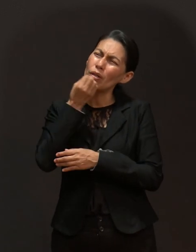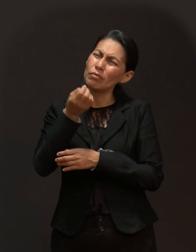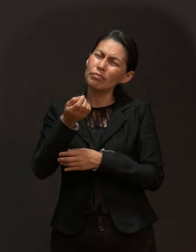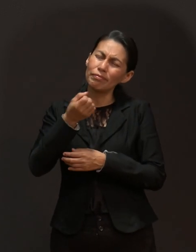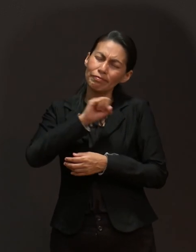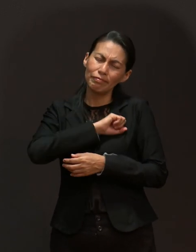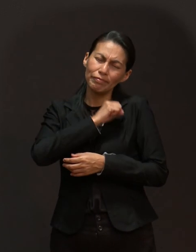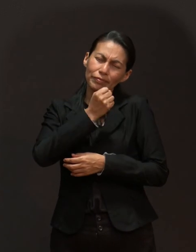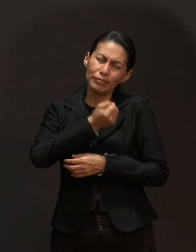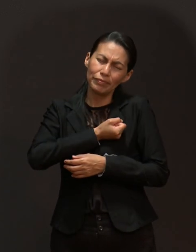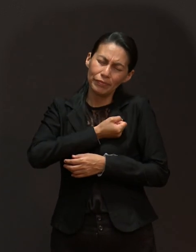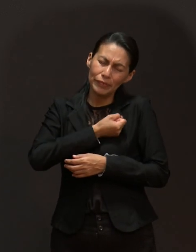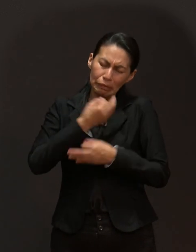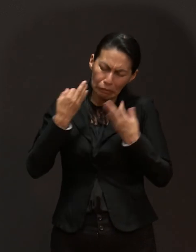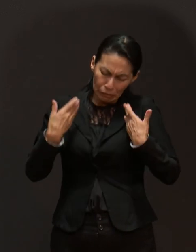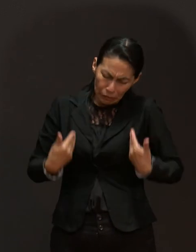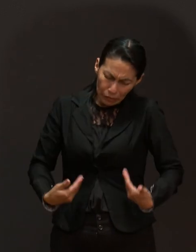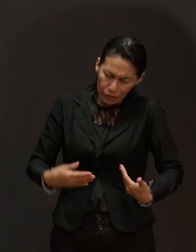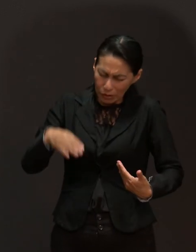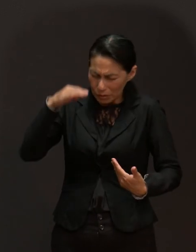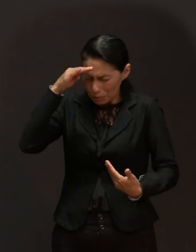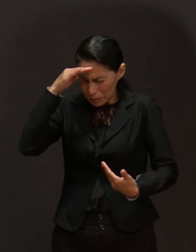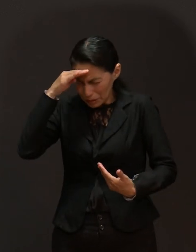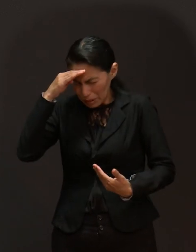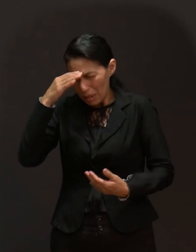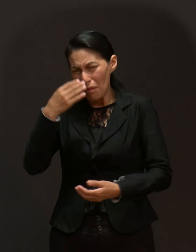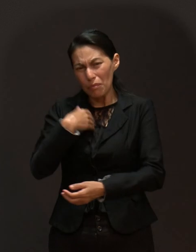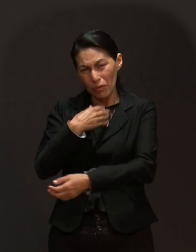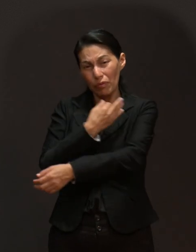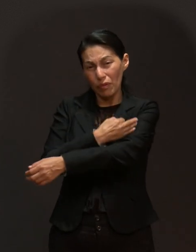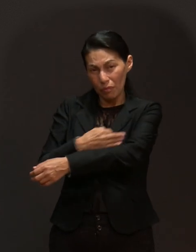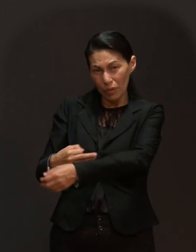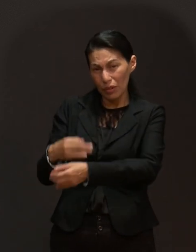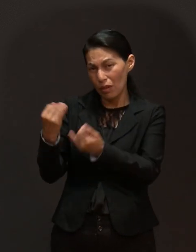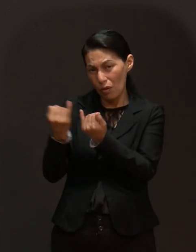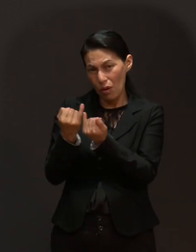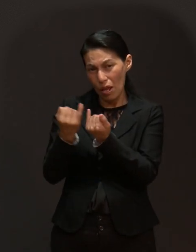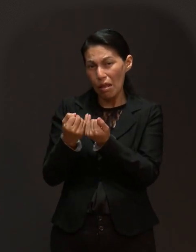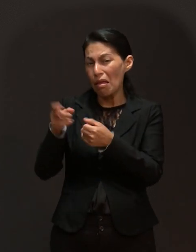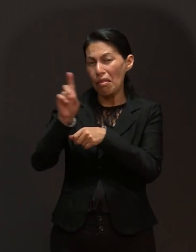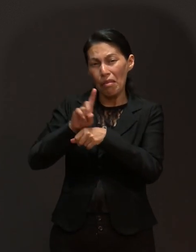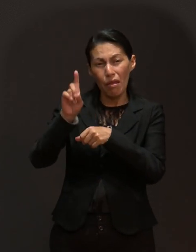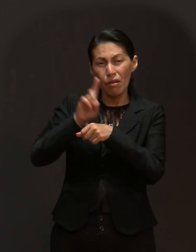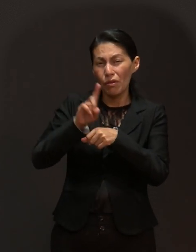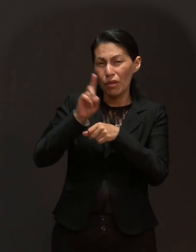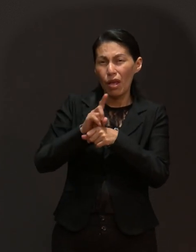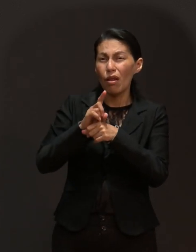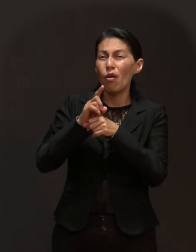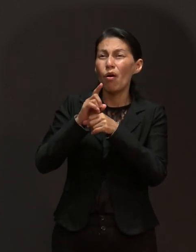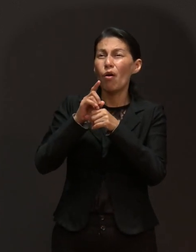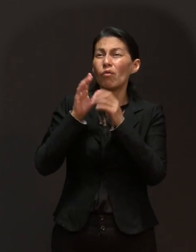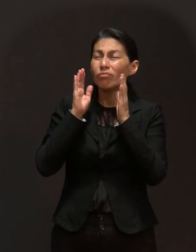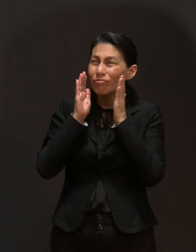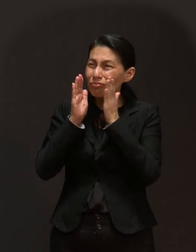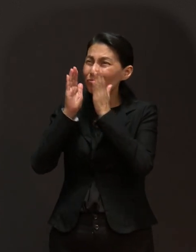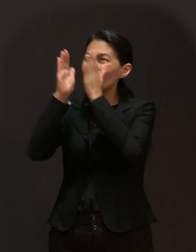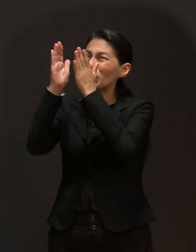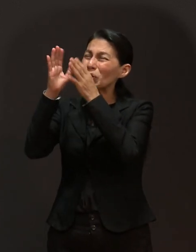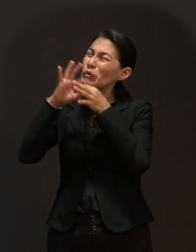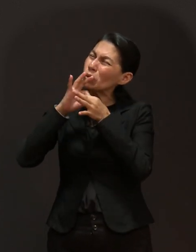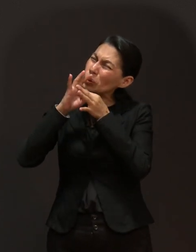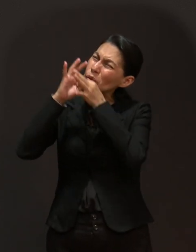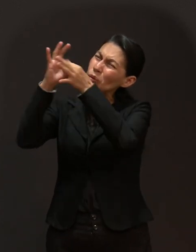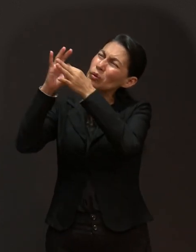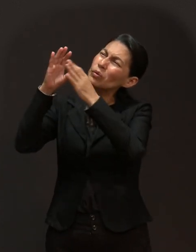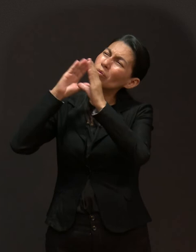Mental y física Así como la de mi familia Y que cada día podamos separar tiempo Para comunicarnos con